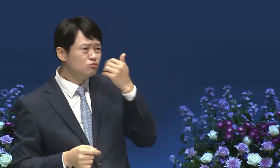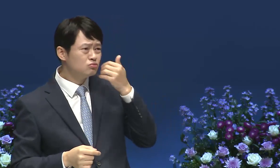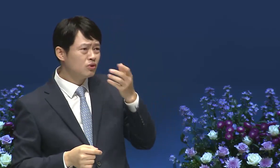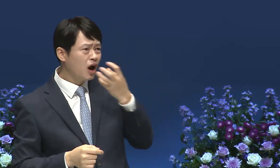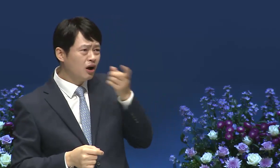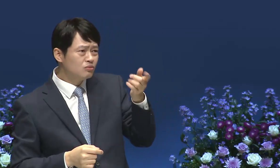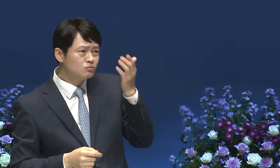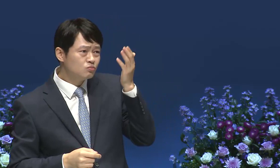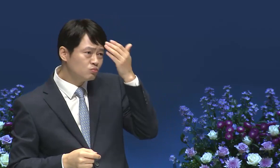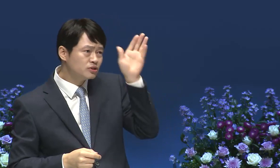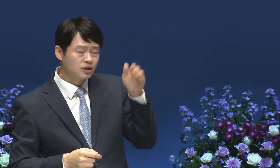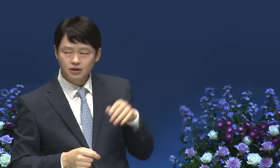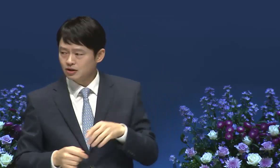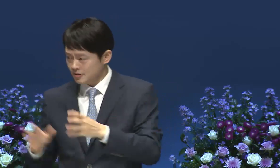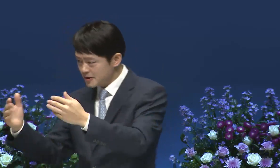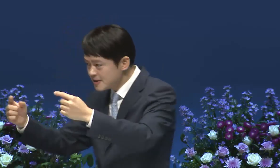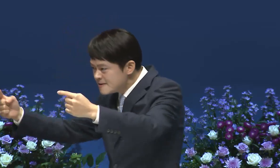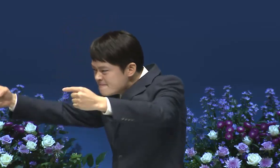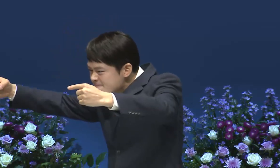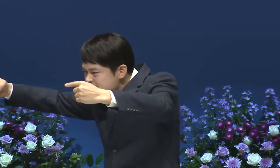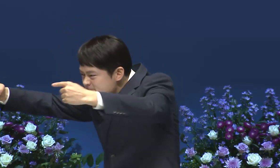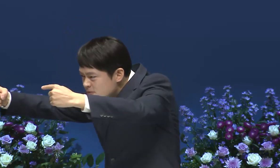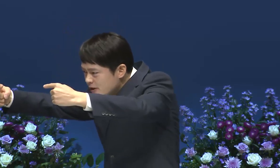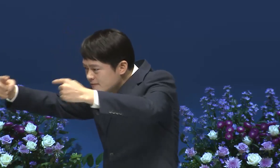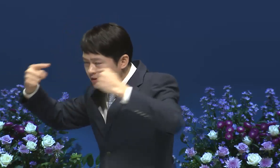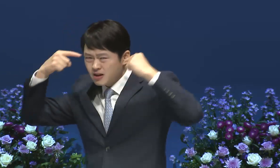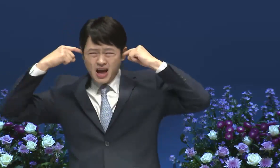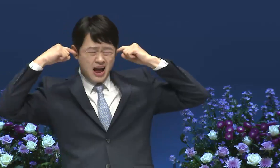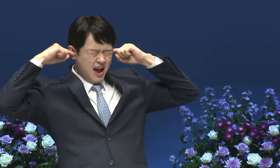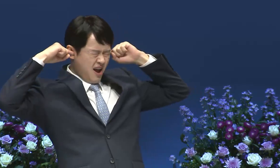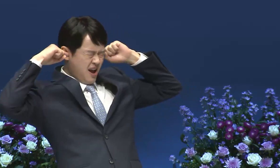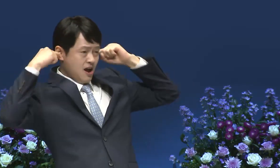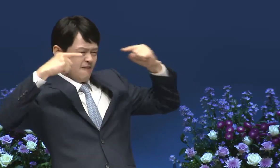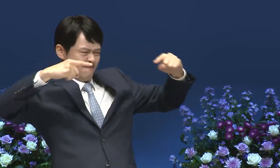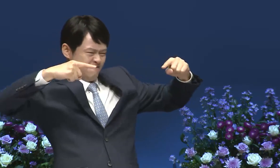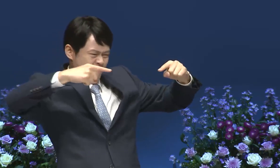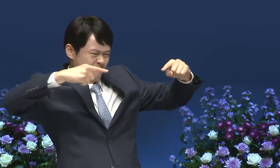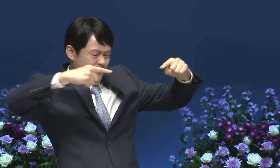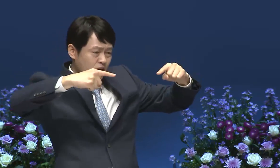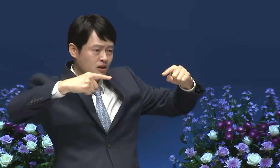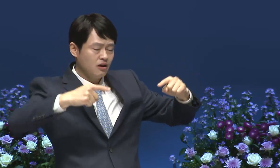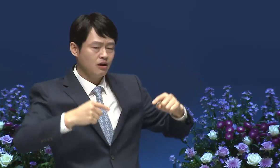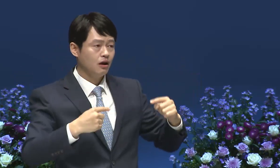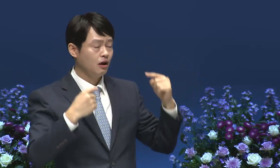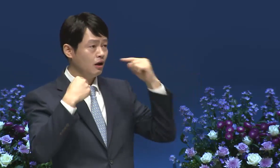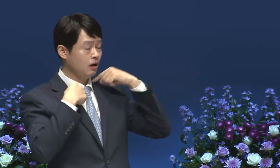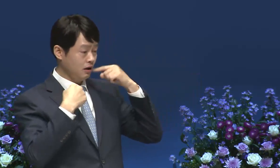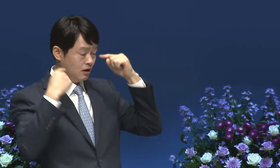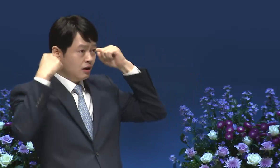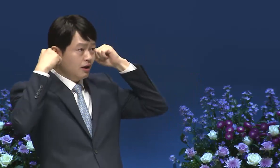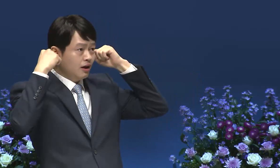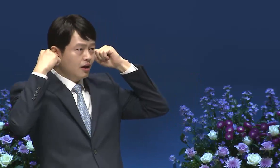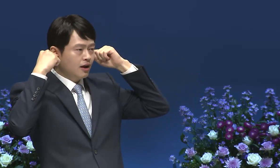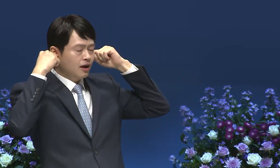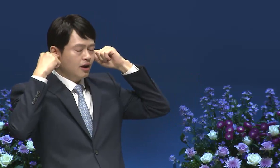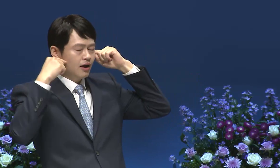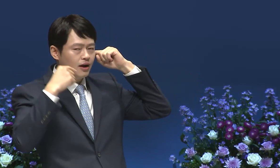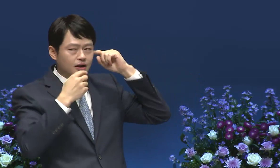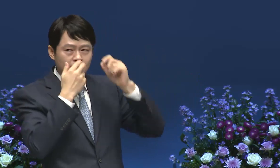저는 제가 잘 모르는 분이셨어요. 농인도 아니셨고요. 근데 그분이 갑자기 제 귀에 갑자기 양손을 꽂으시더라고요. 나는